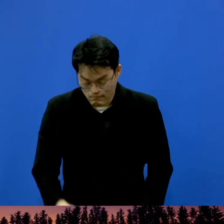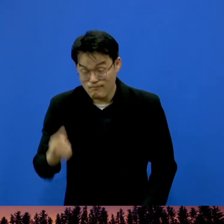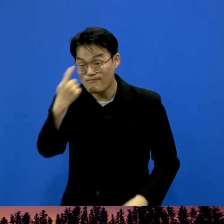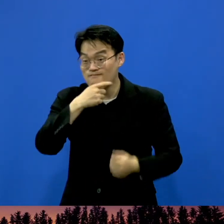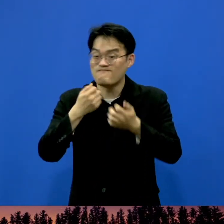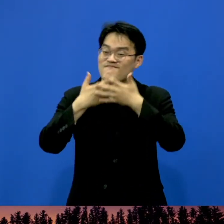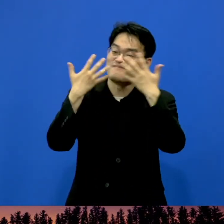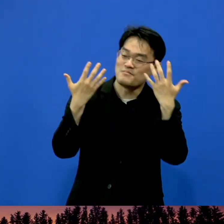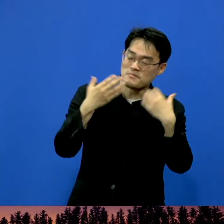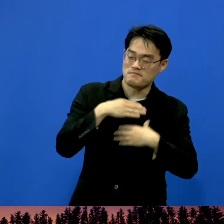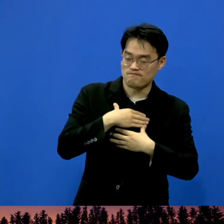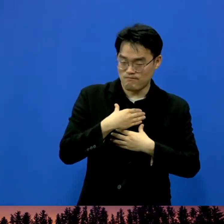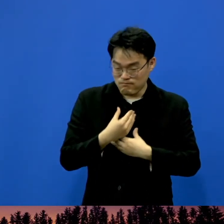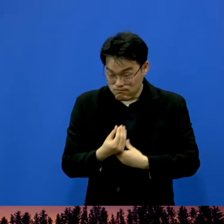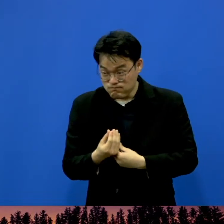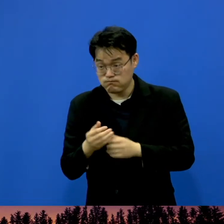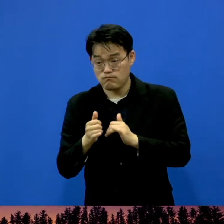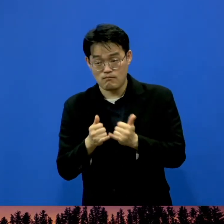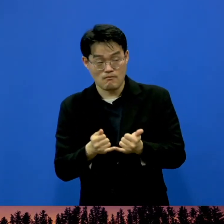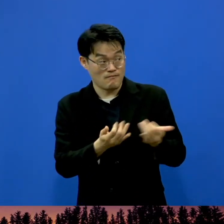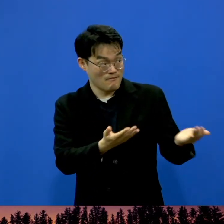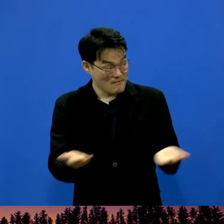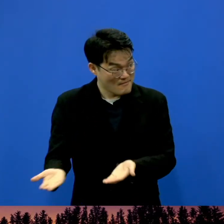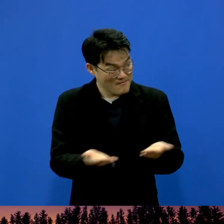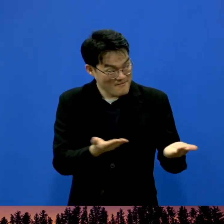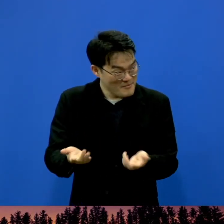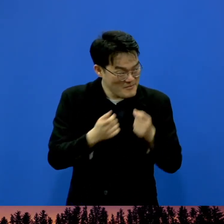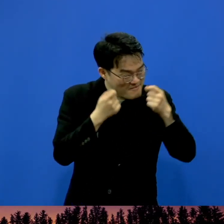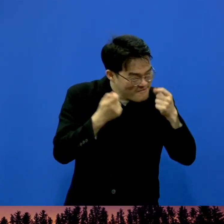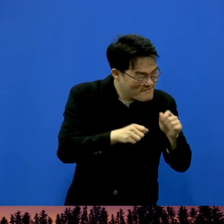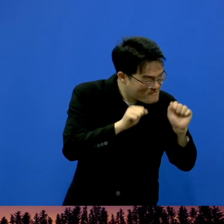그분 그 얼굴로 안내원 안 하면 죄지.